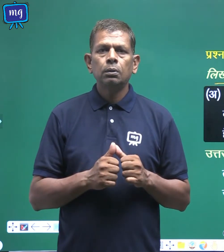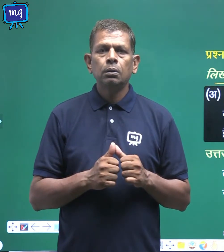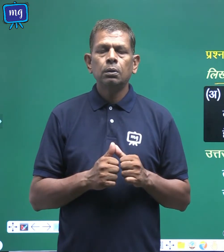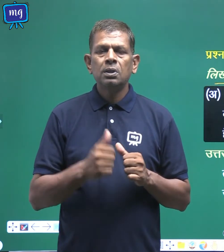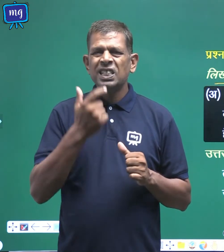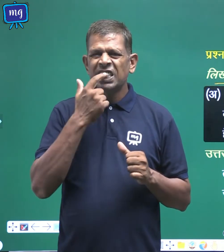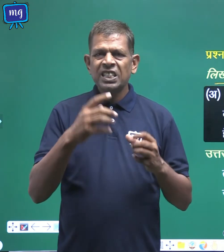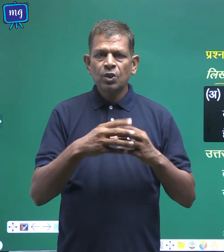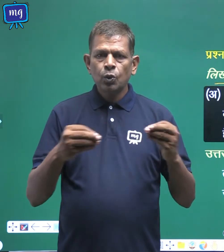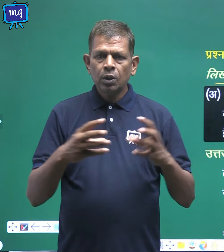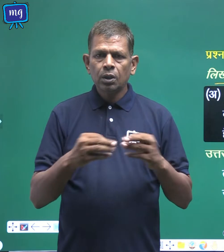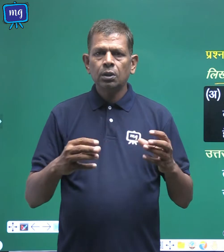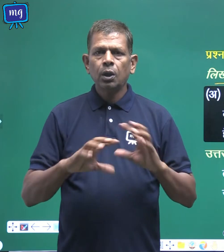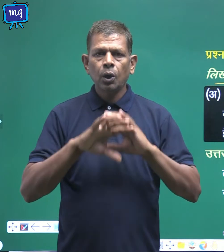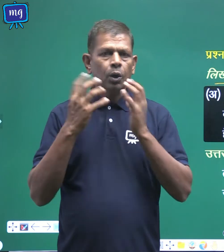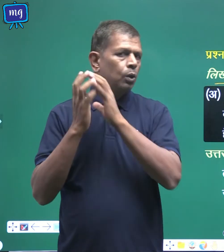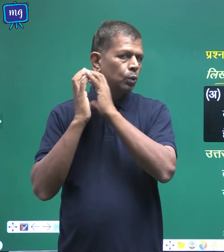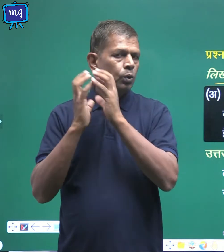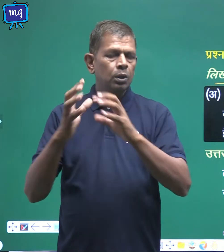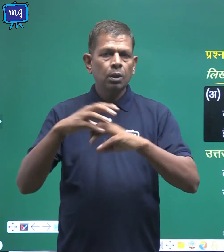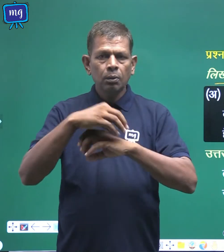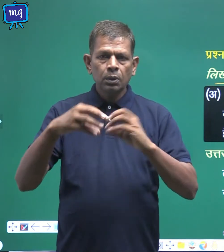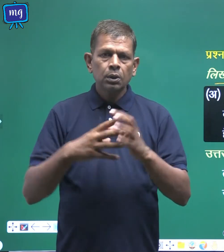रुई तथा जूट या पटसन